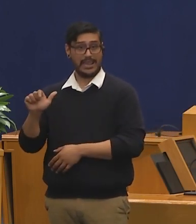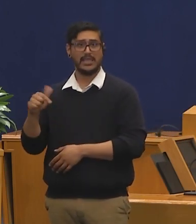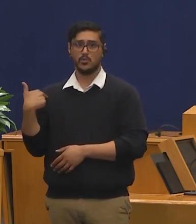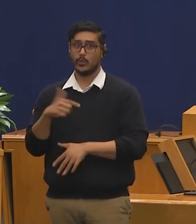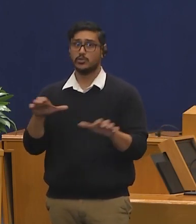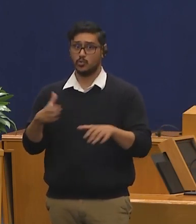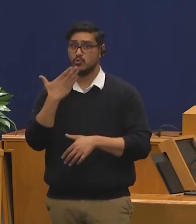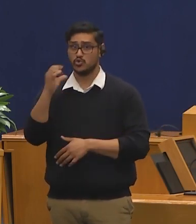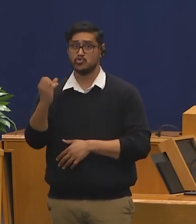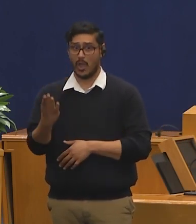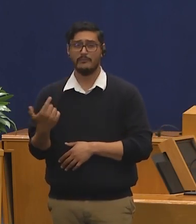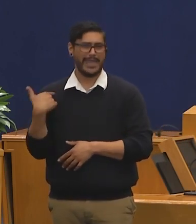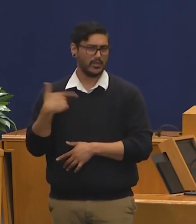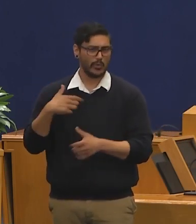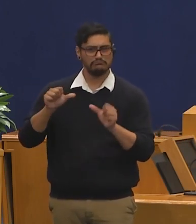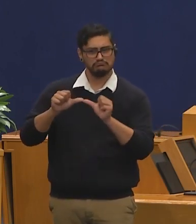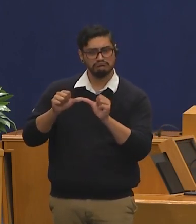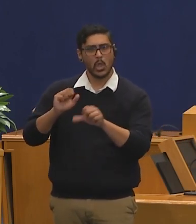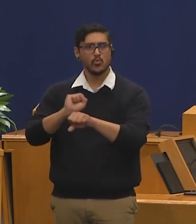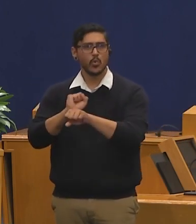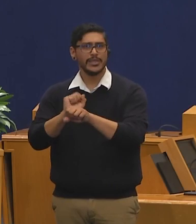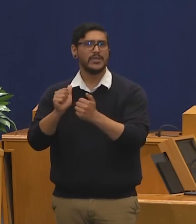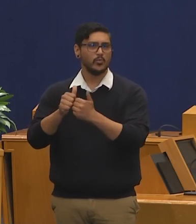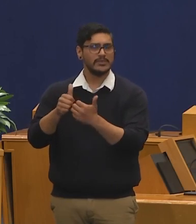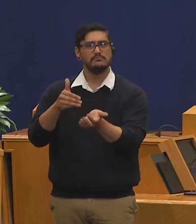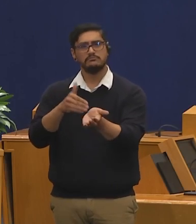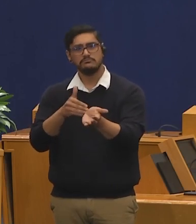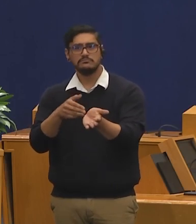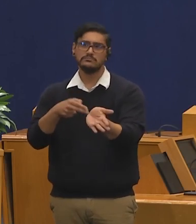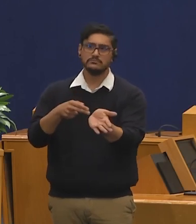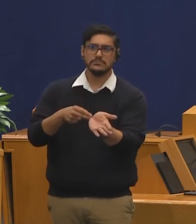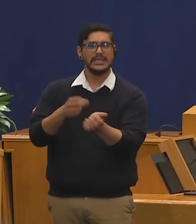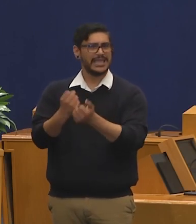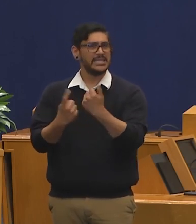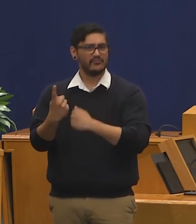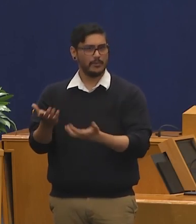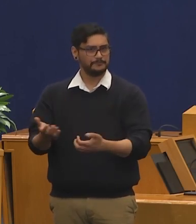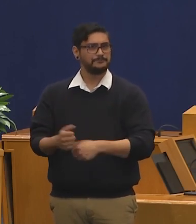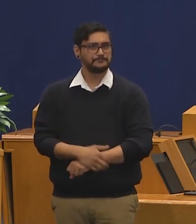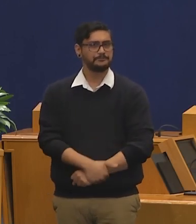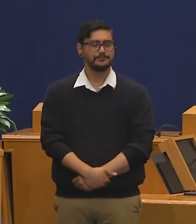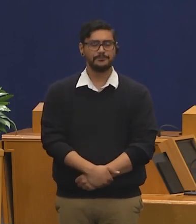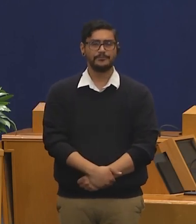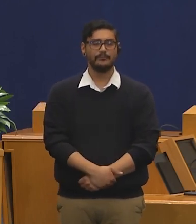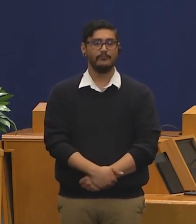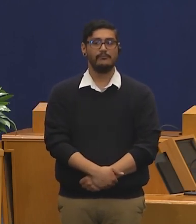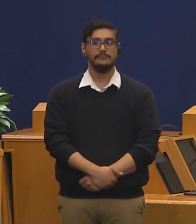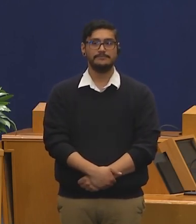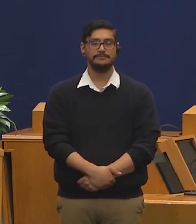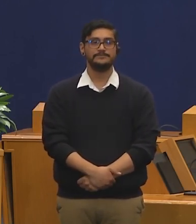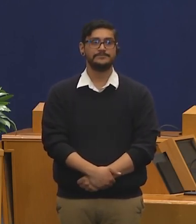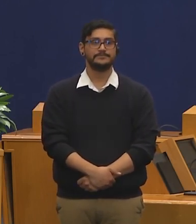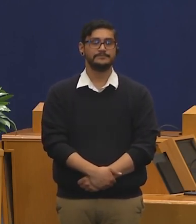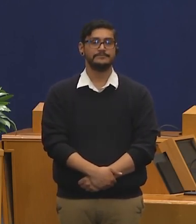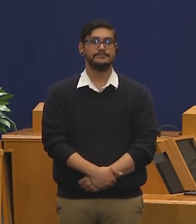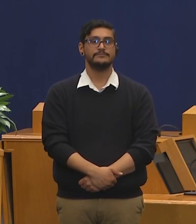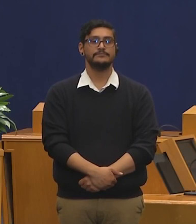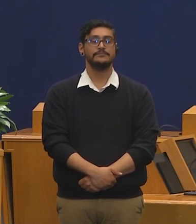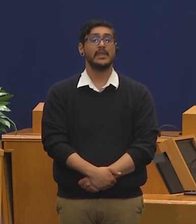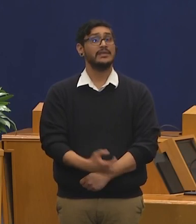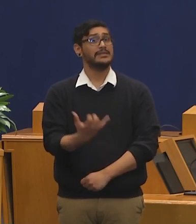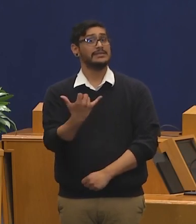los oficiales de medicina y todo el sistema de justicia criminal. Y ahora, lo